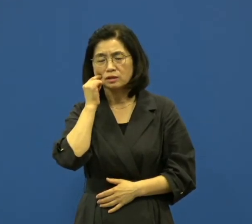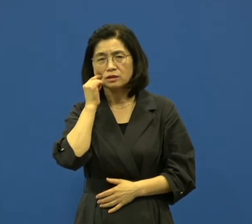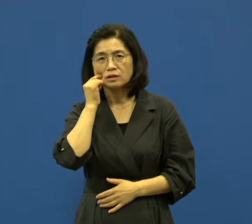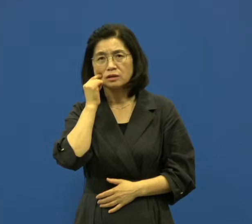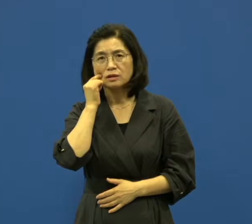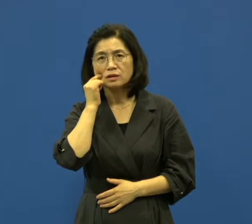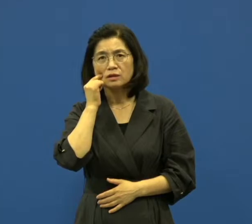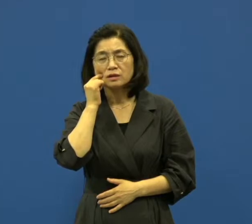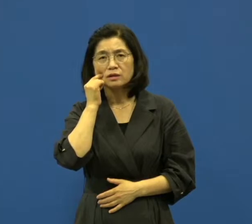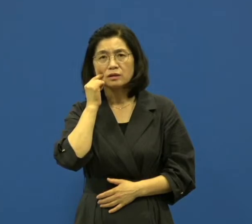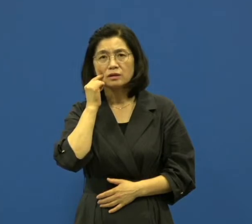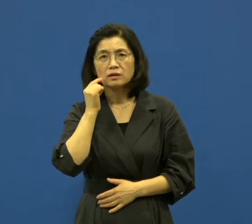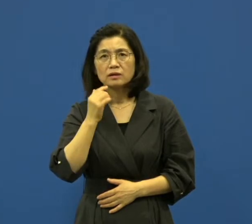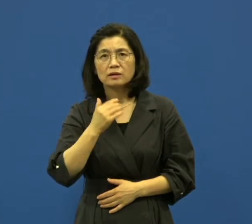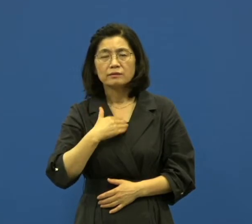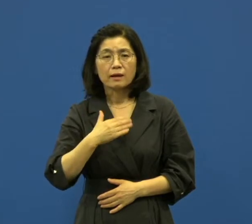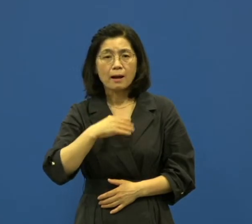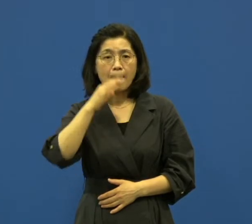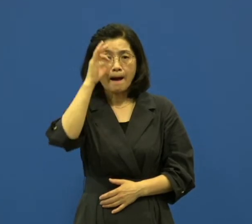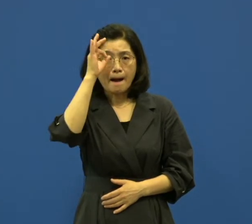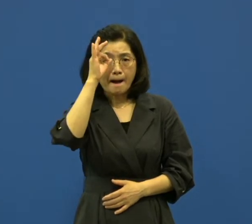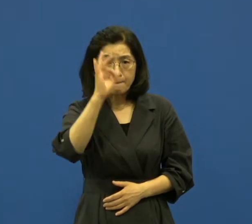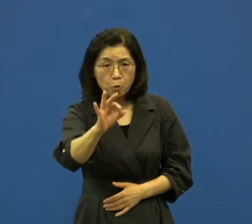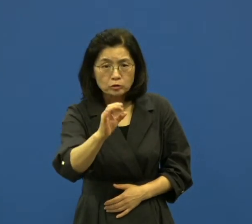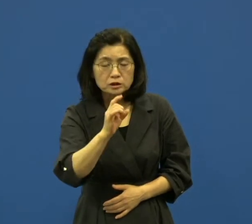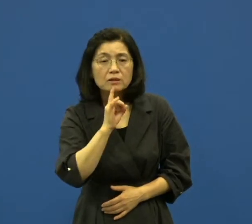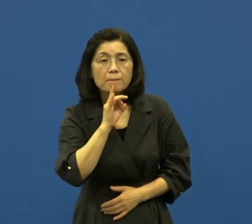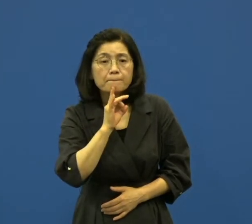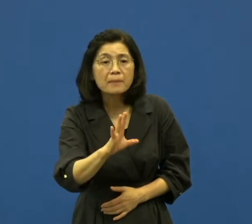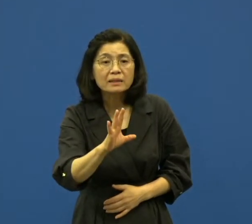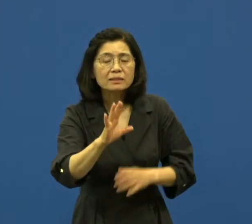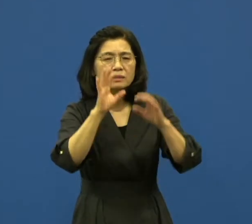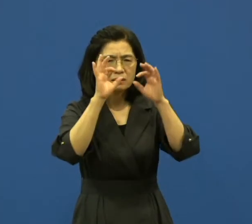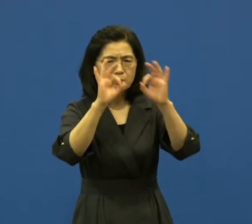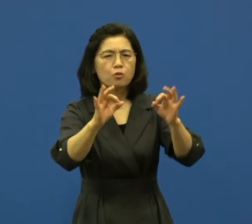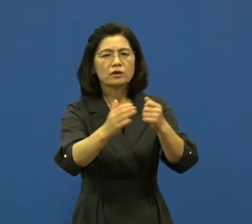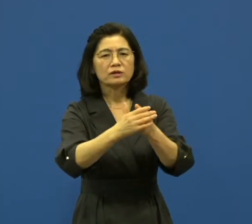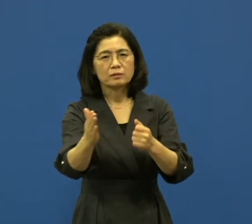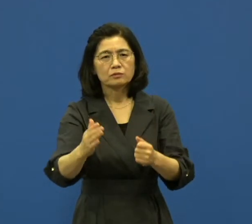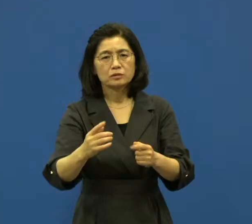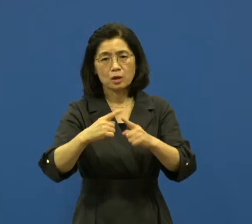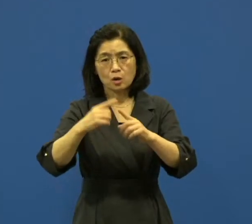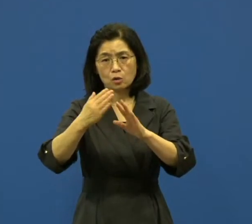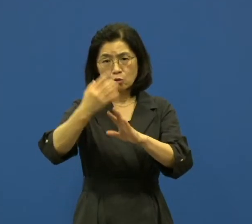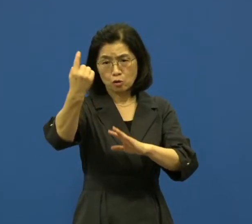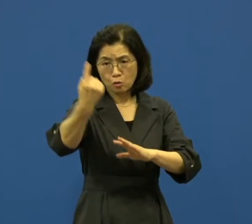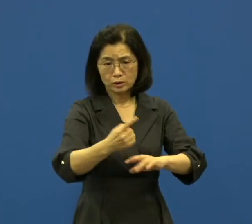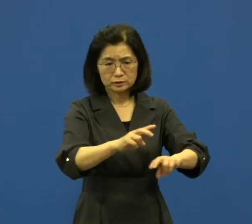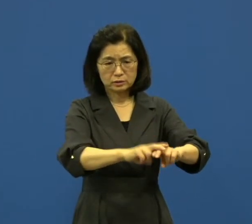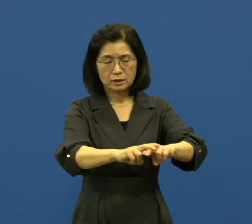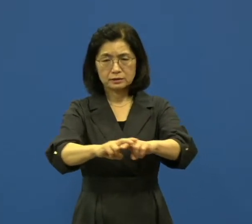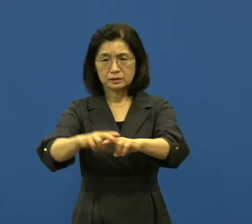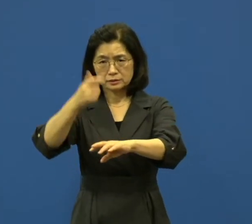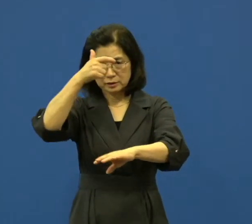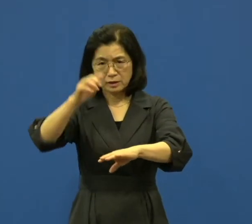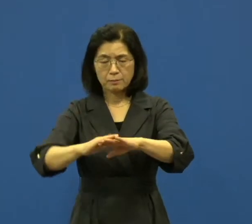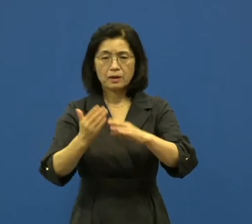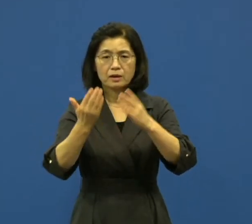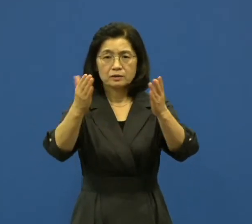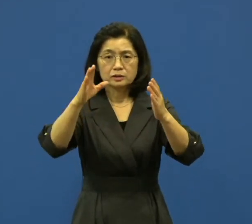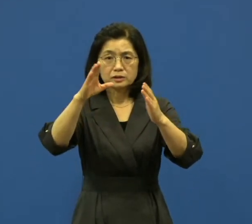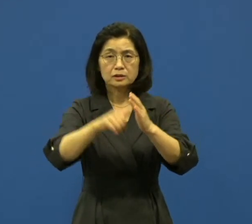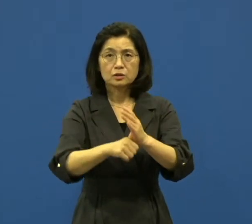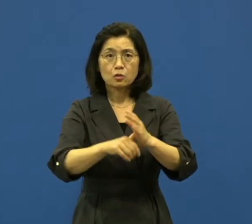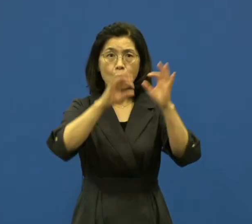사실은 보는 게 아니에요. 내가 보고 싶은 것만 보고. 교회 와서도 마찬가지입니다. 이 교회 와서 보이는 게